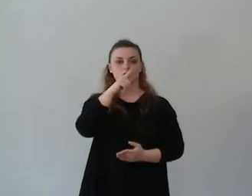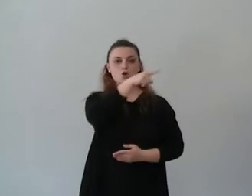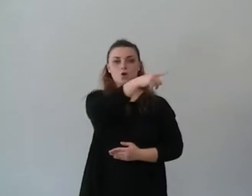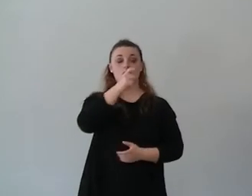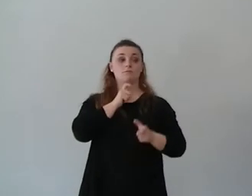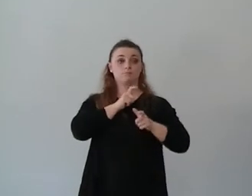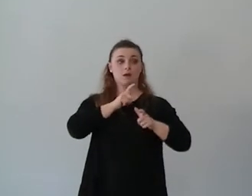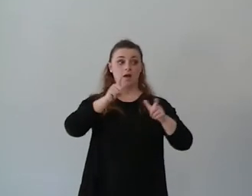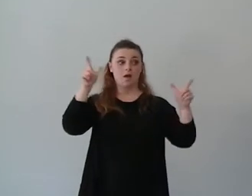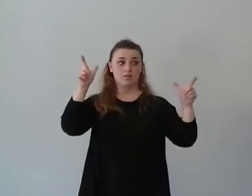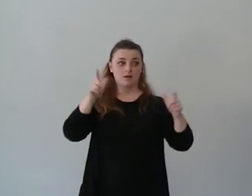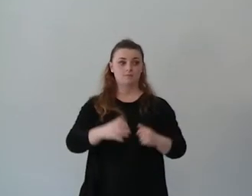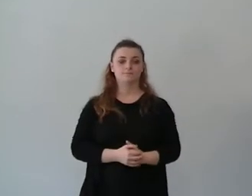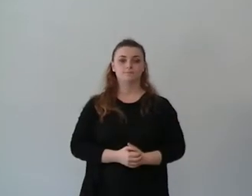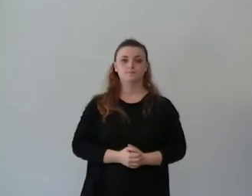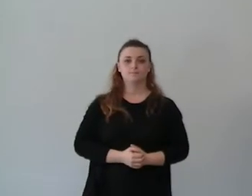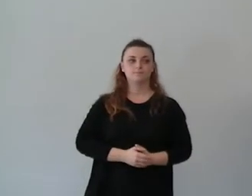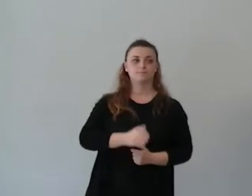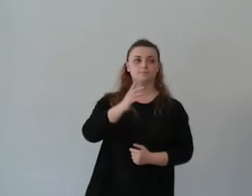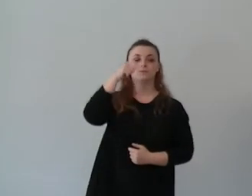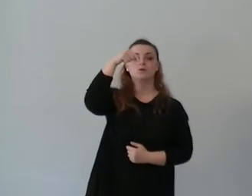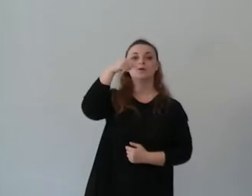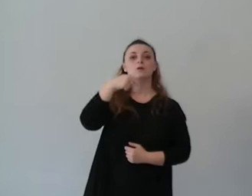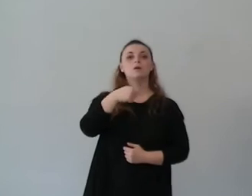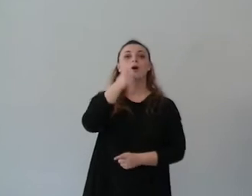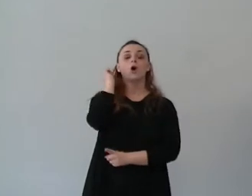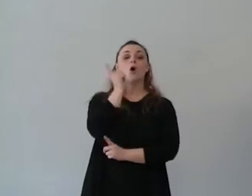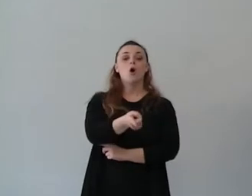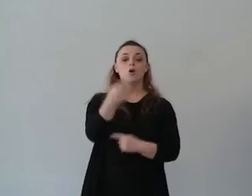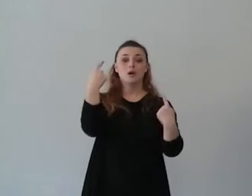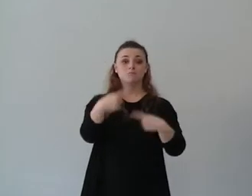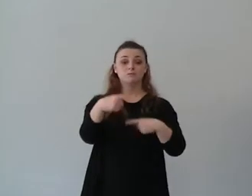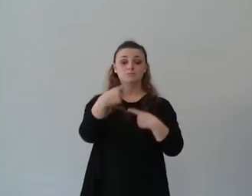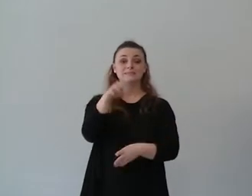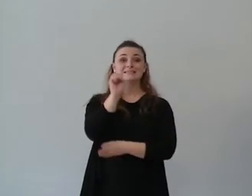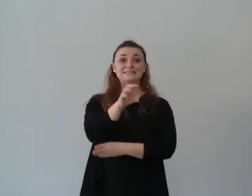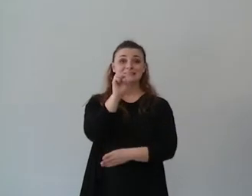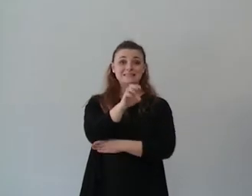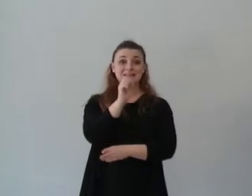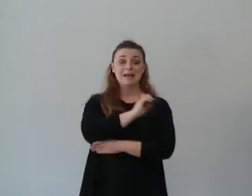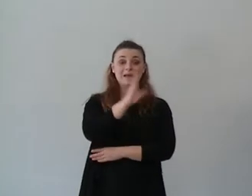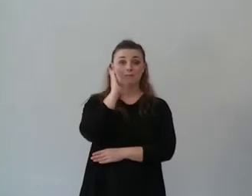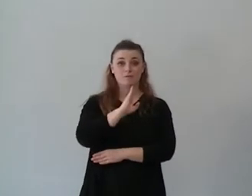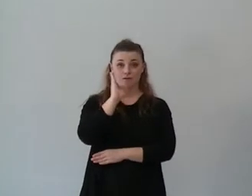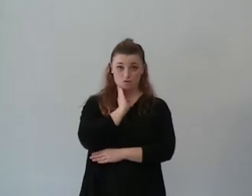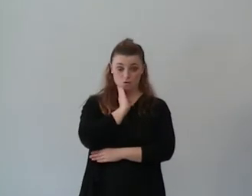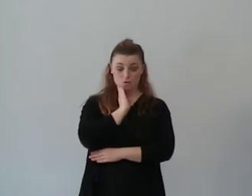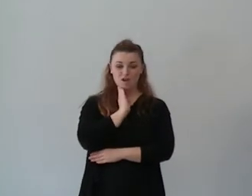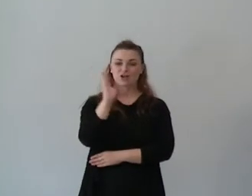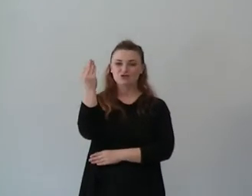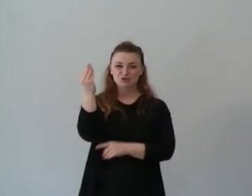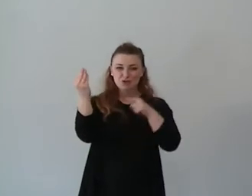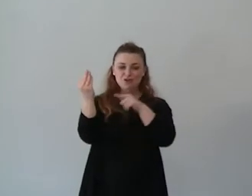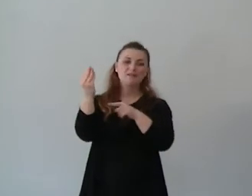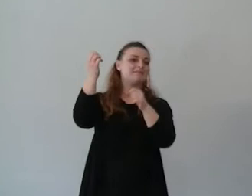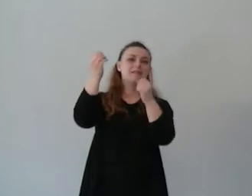Ordina queste cose e insegnale. Nessuno disprezzi la tua giovane età,